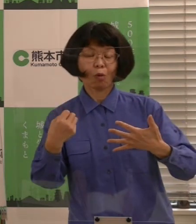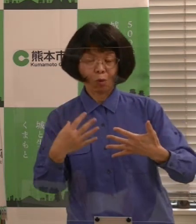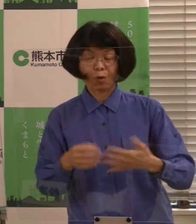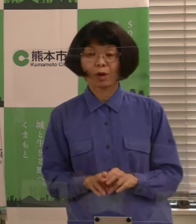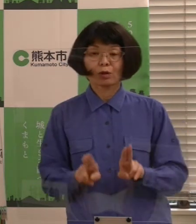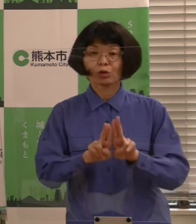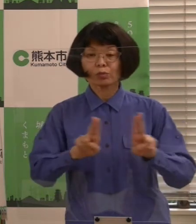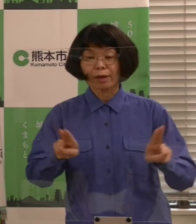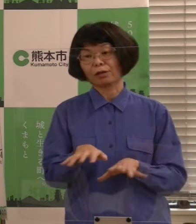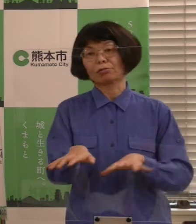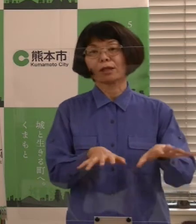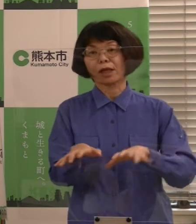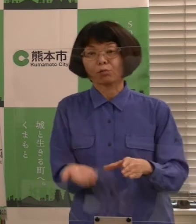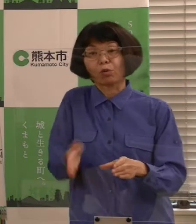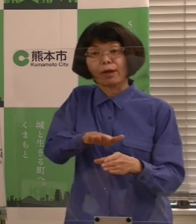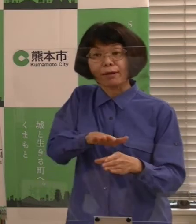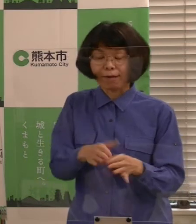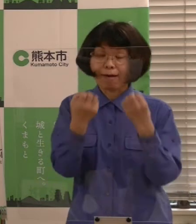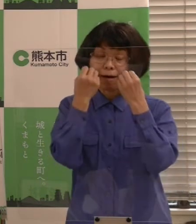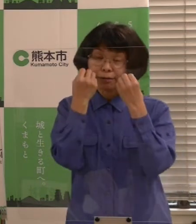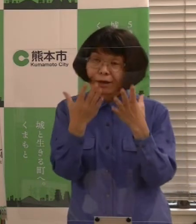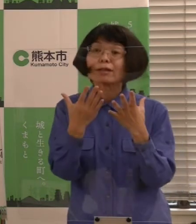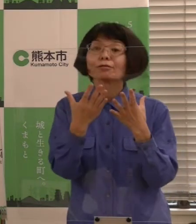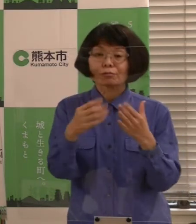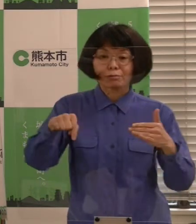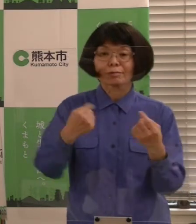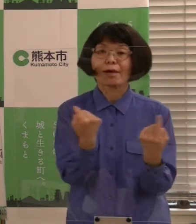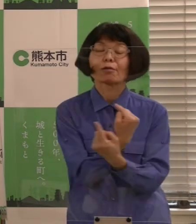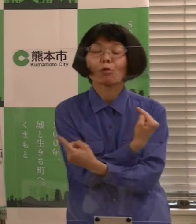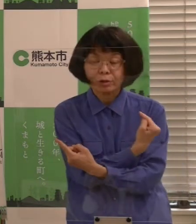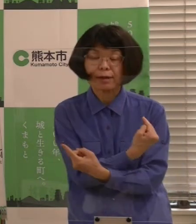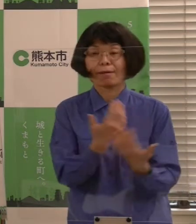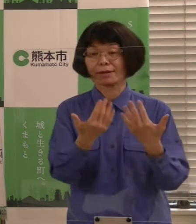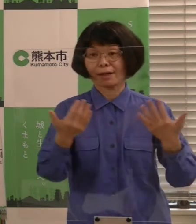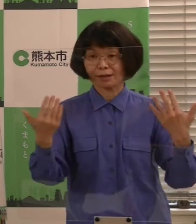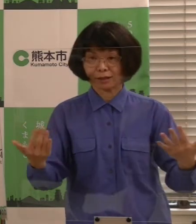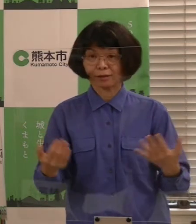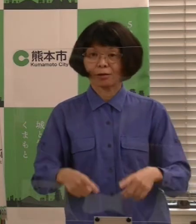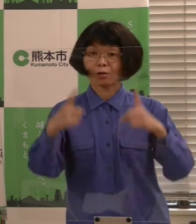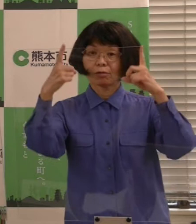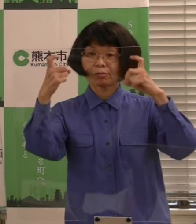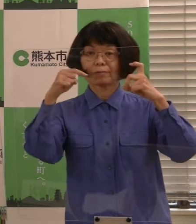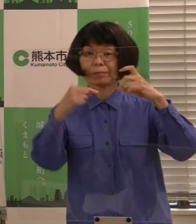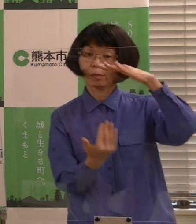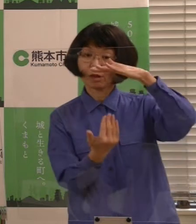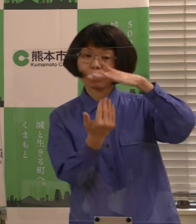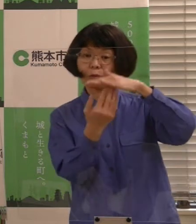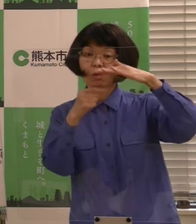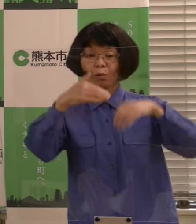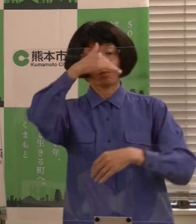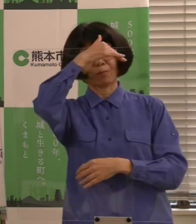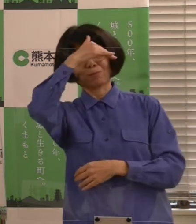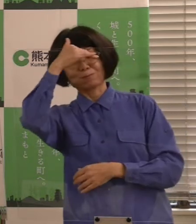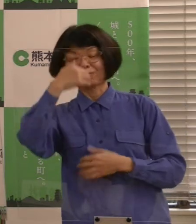ルデザインも取り入れて、リニューアルをいたしました展示内容や、大天守最上階からの景色をお楽しみい